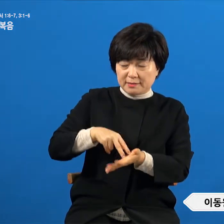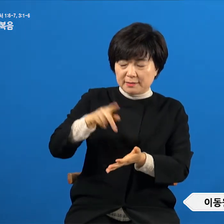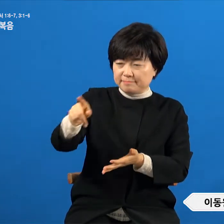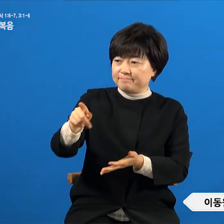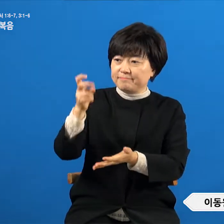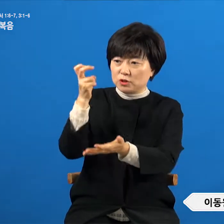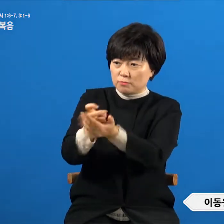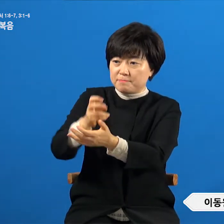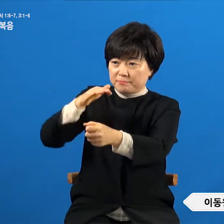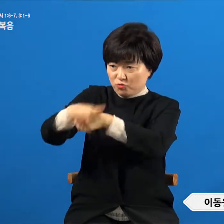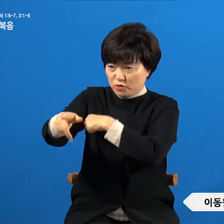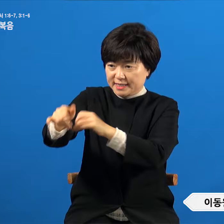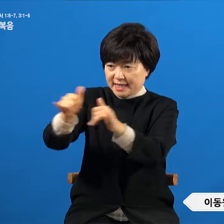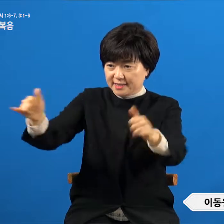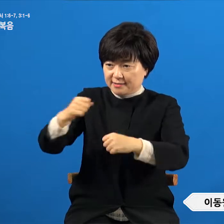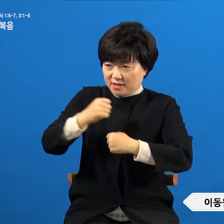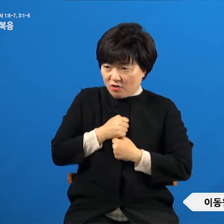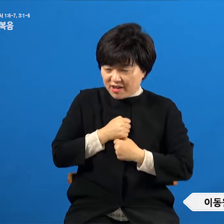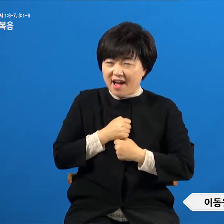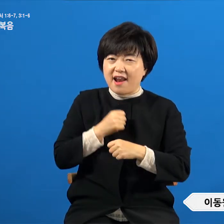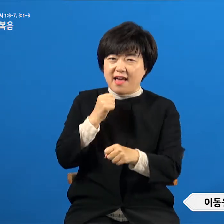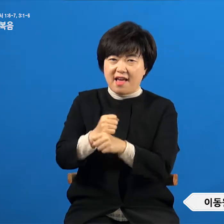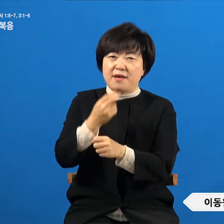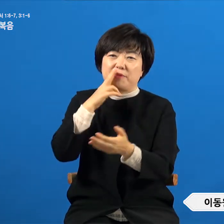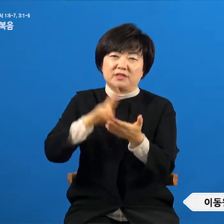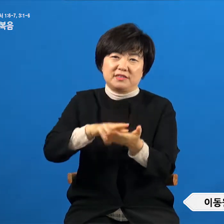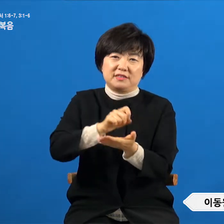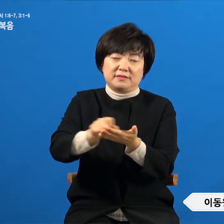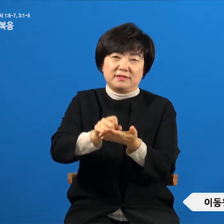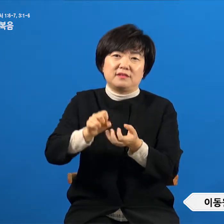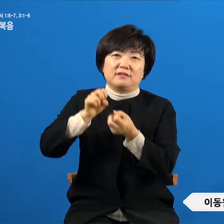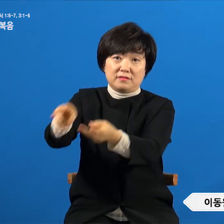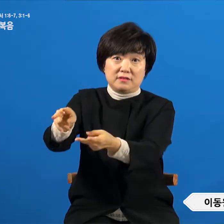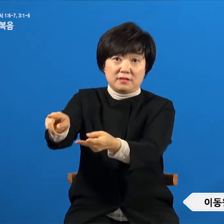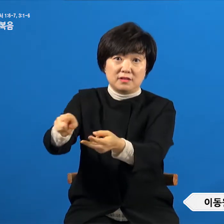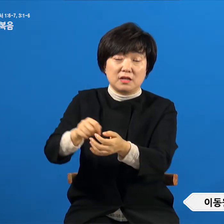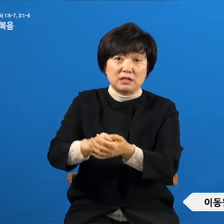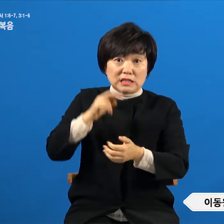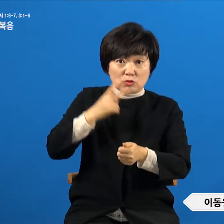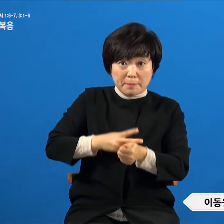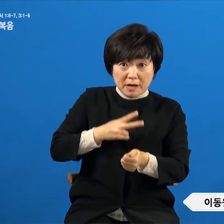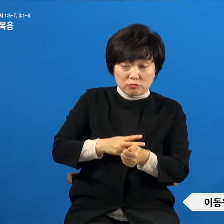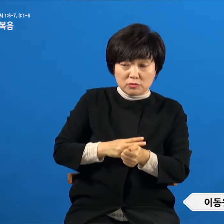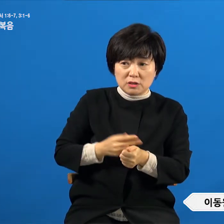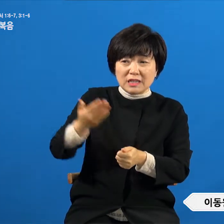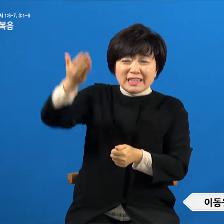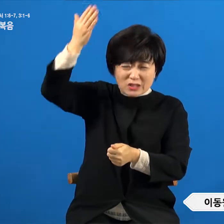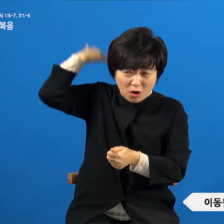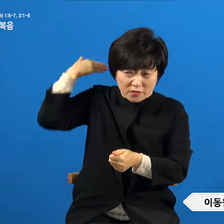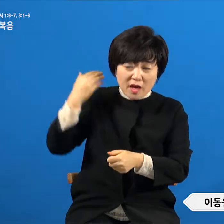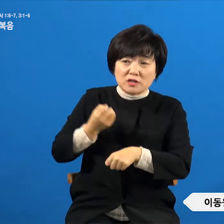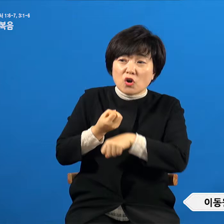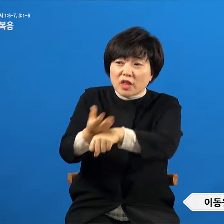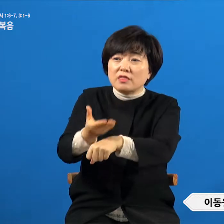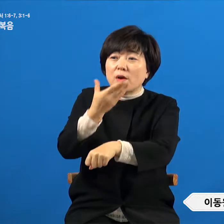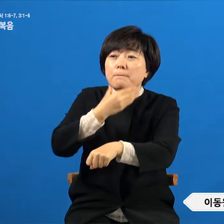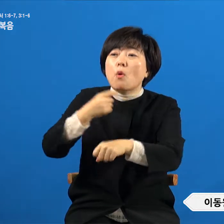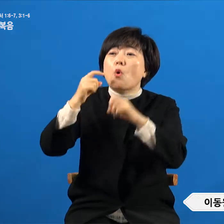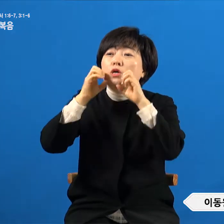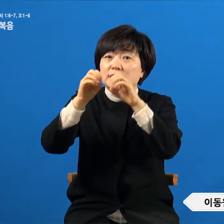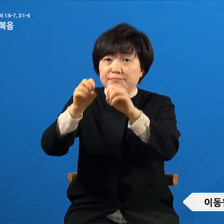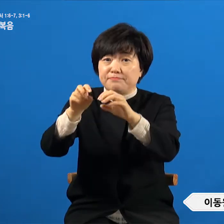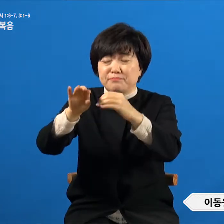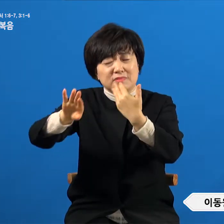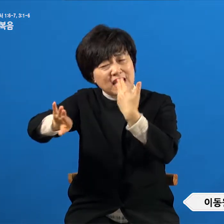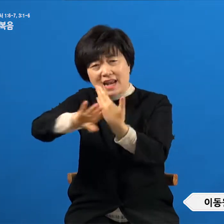율법주의자들을 경계하라고 이 편지를 쓴 것입니다. 바울은 한마디로 그들이 전했던 메시지, 그것은 복음이